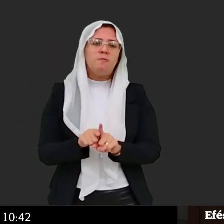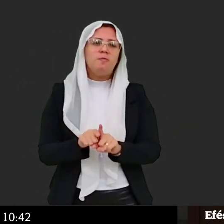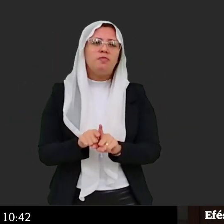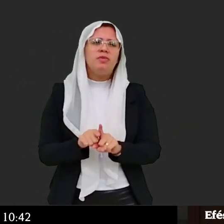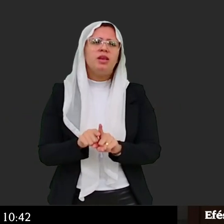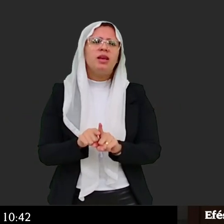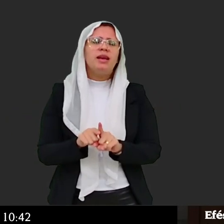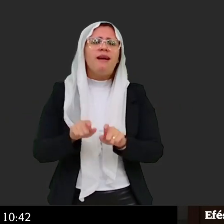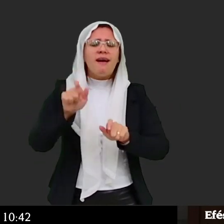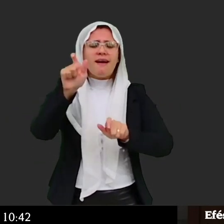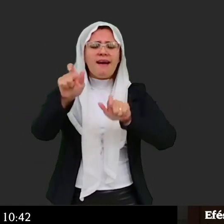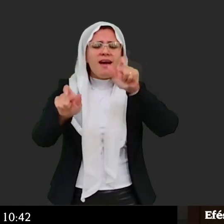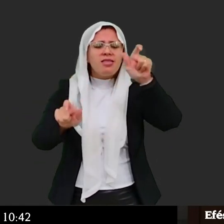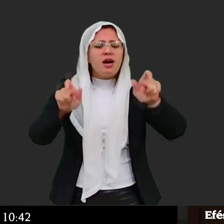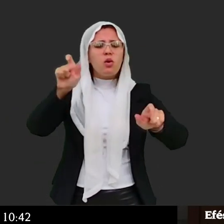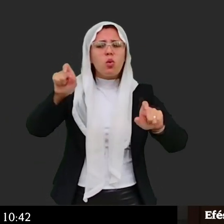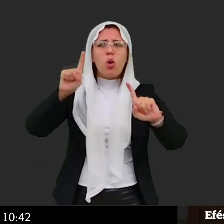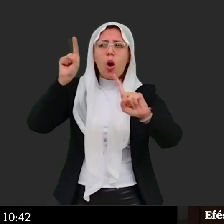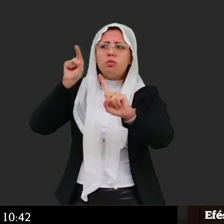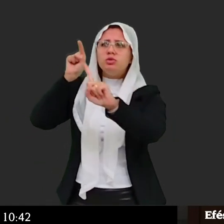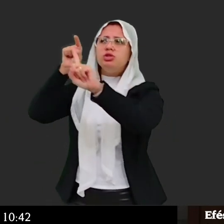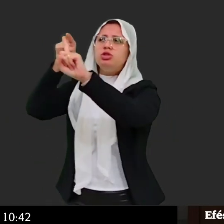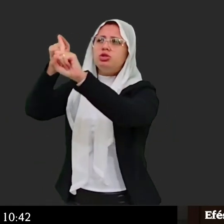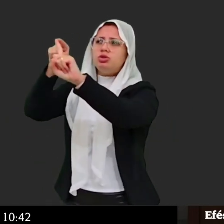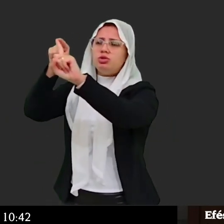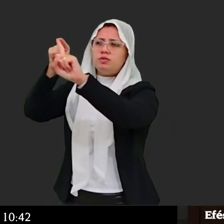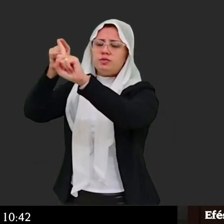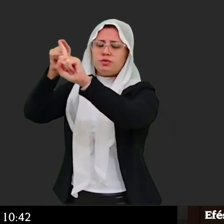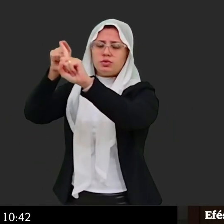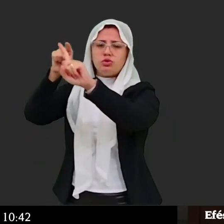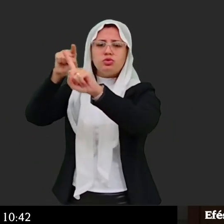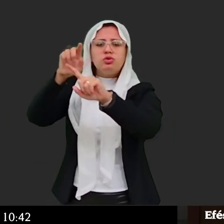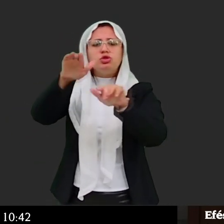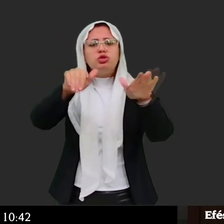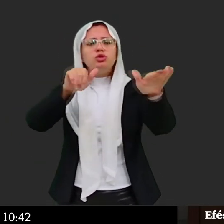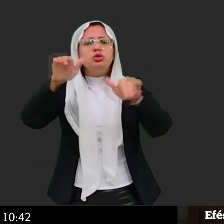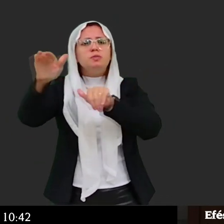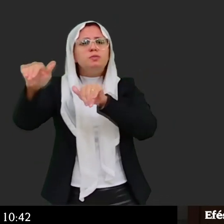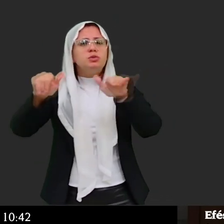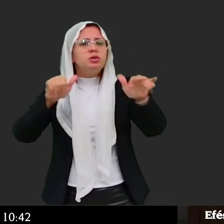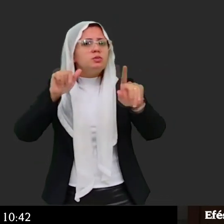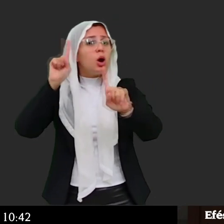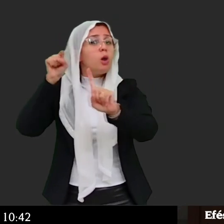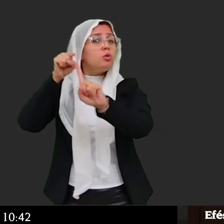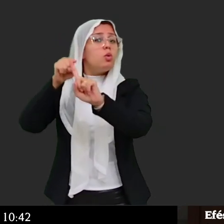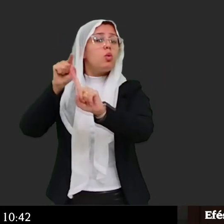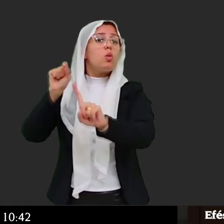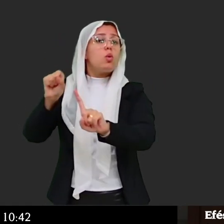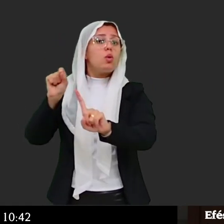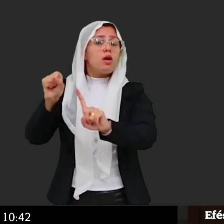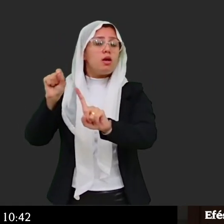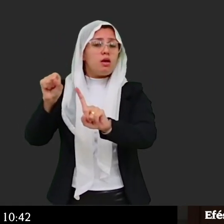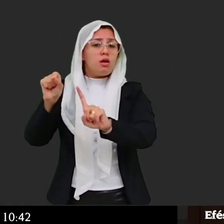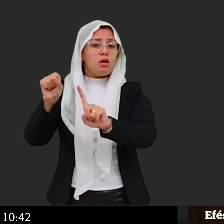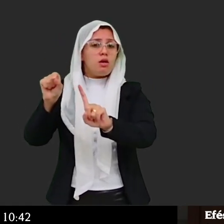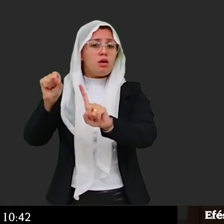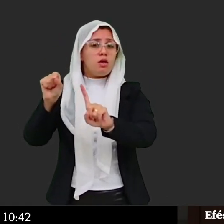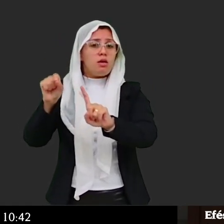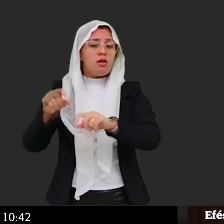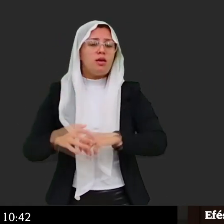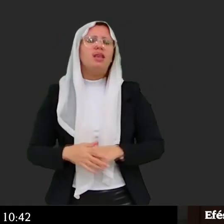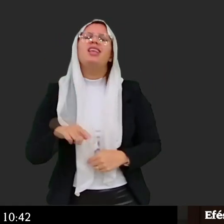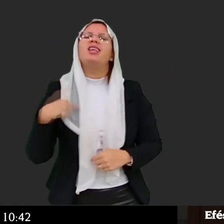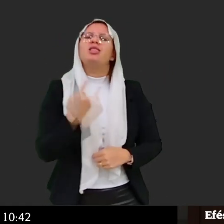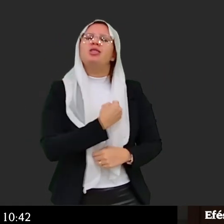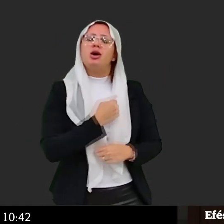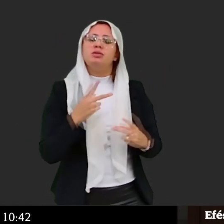com que cada um é chamado. Ora, irmãos, para tornar-se digno desta